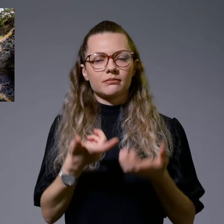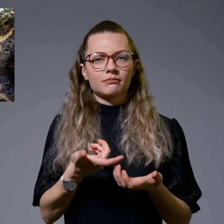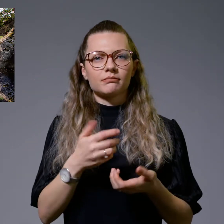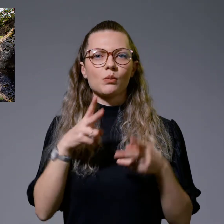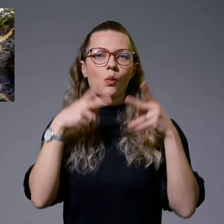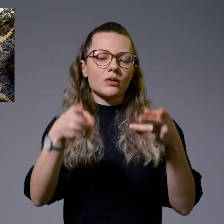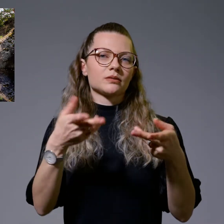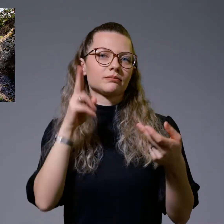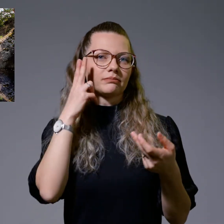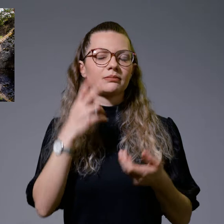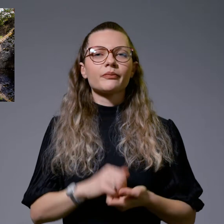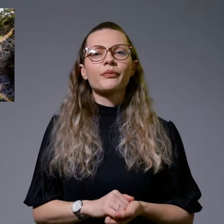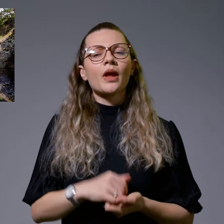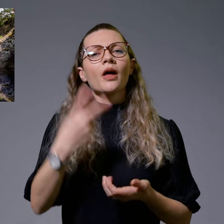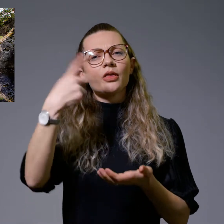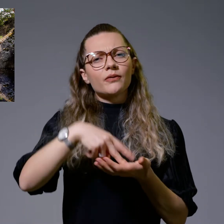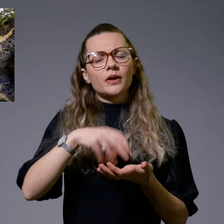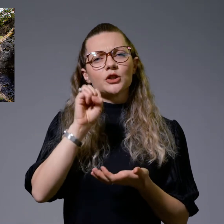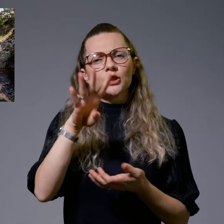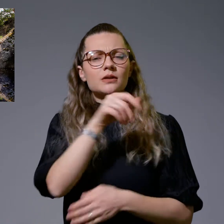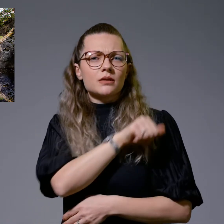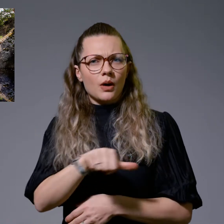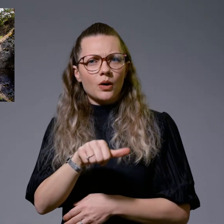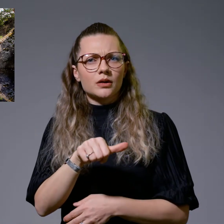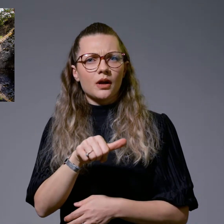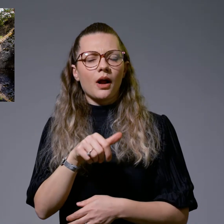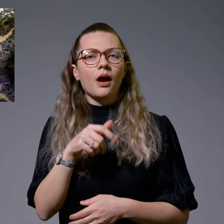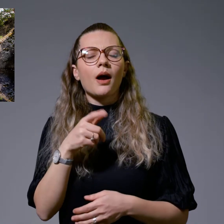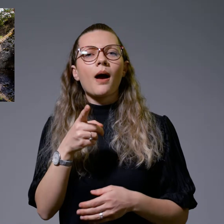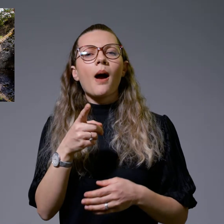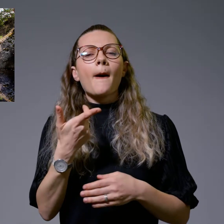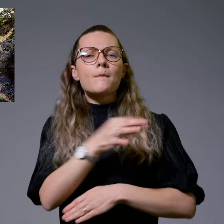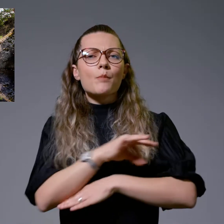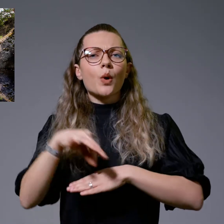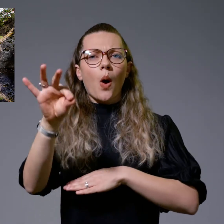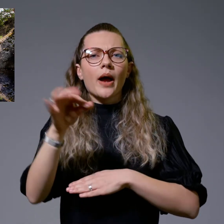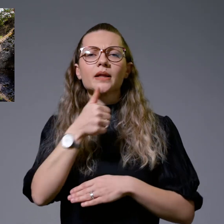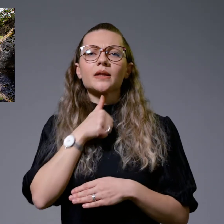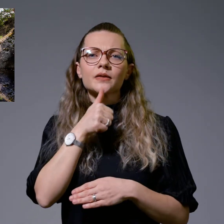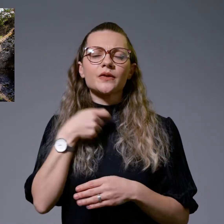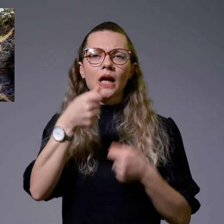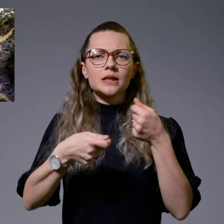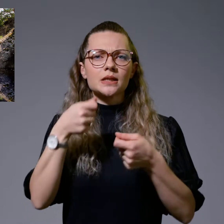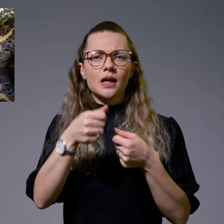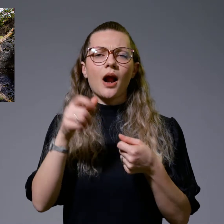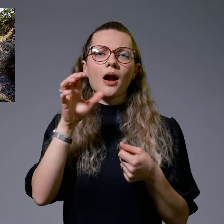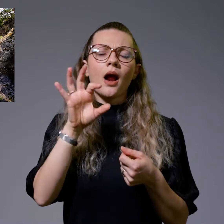Во 2014 година, преку проект финансиран од Европската Унија, мостот